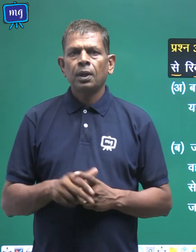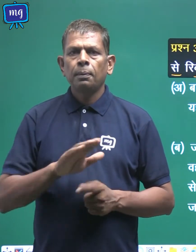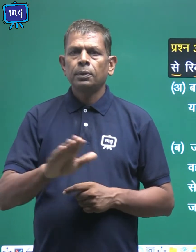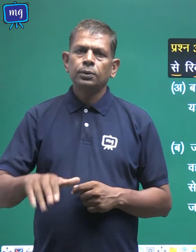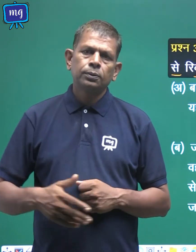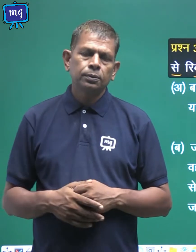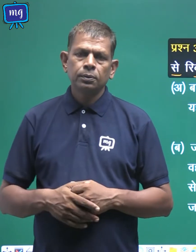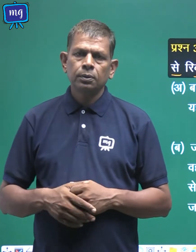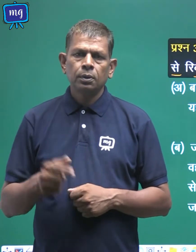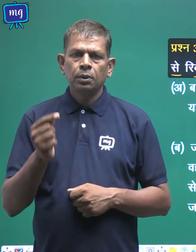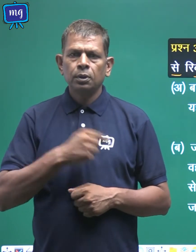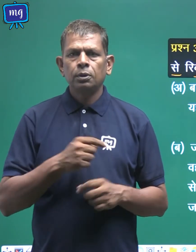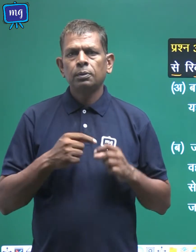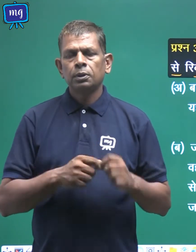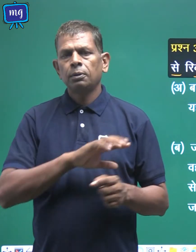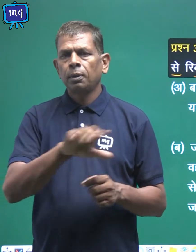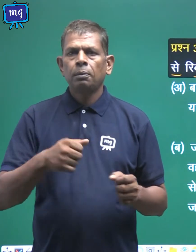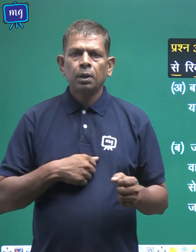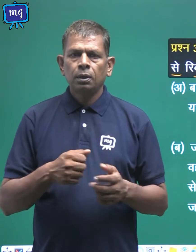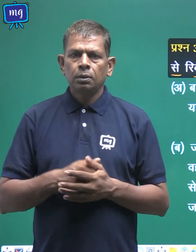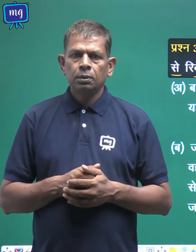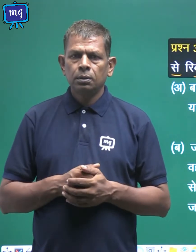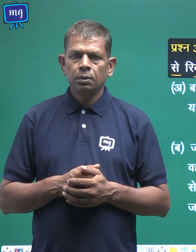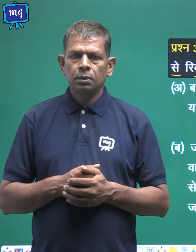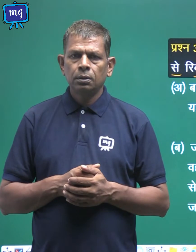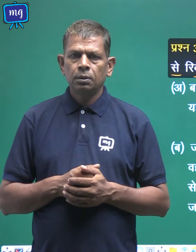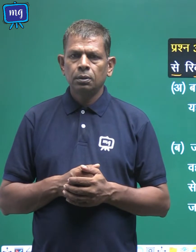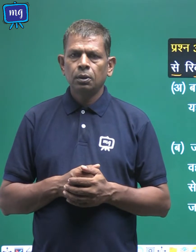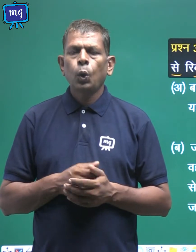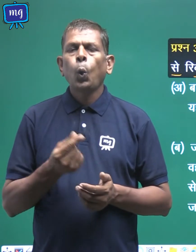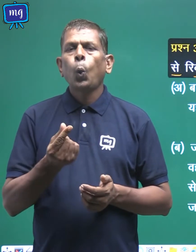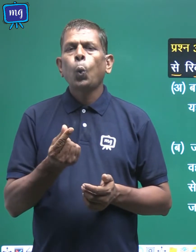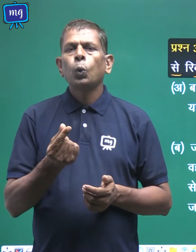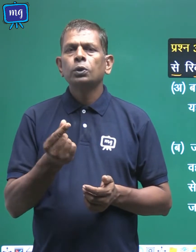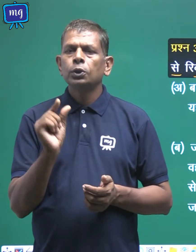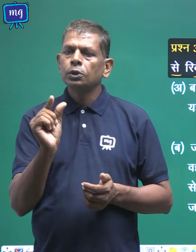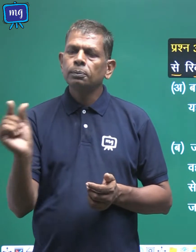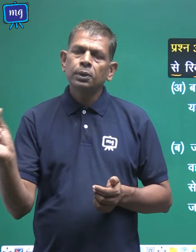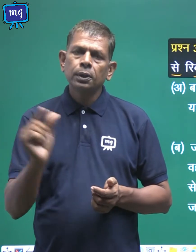बच्चों, इस प्रश्न में हमें कुछ शब्द दिए गए हैं।